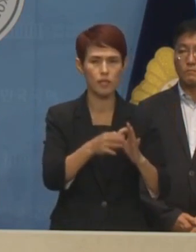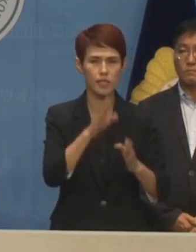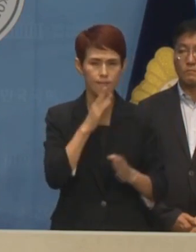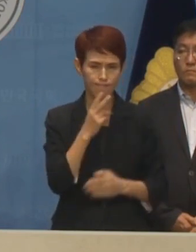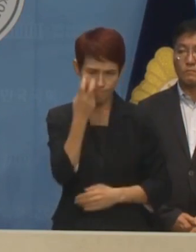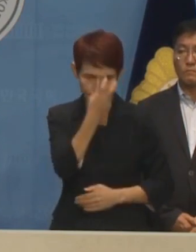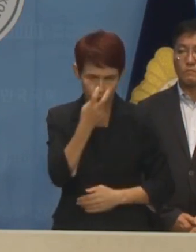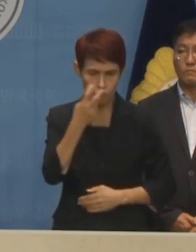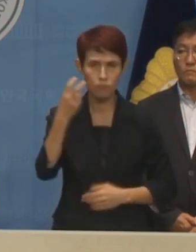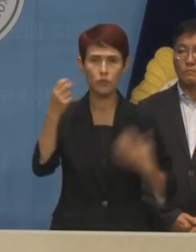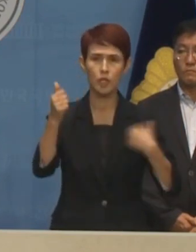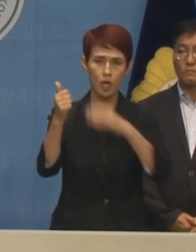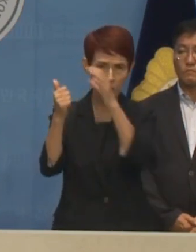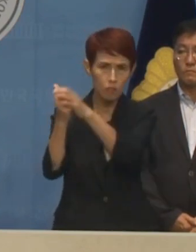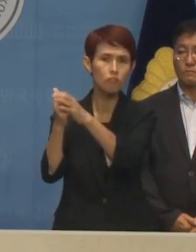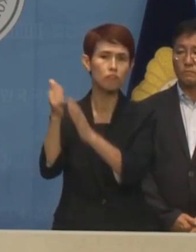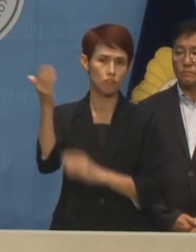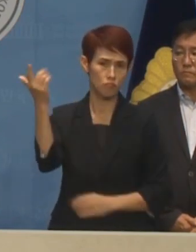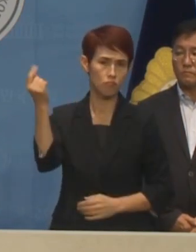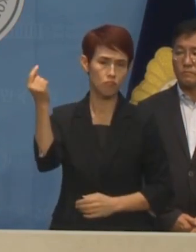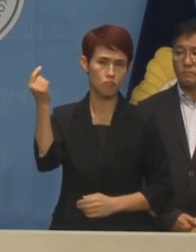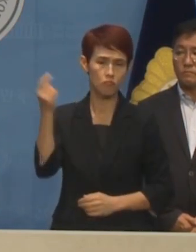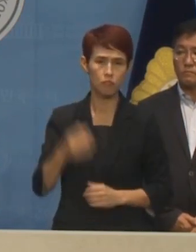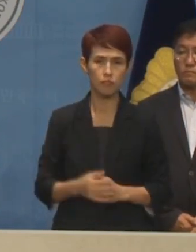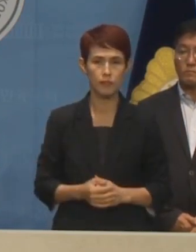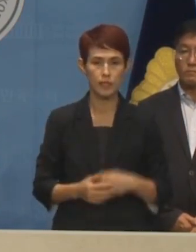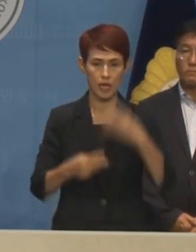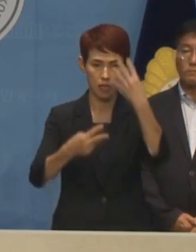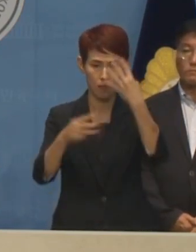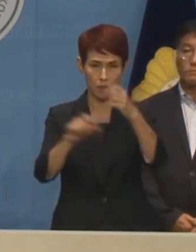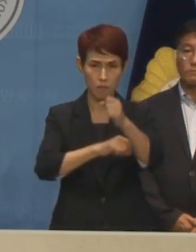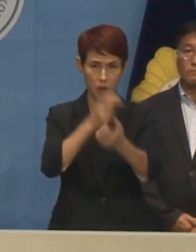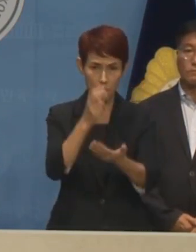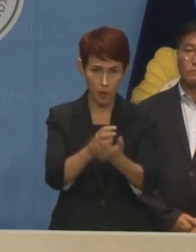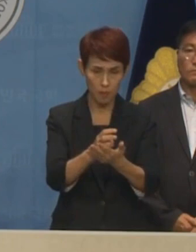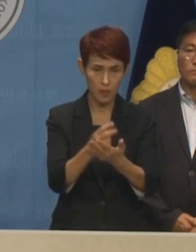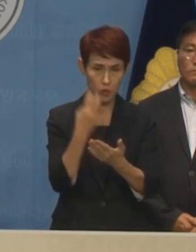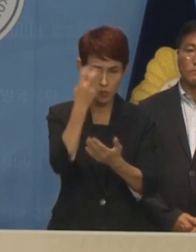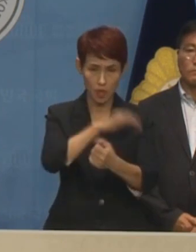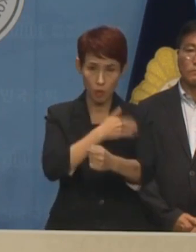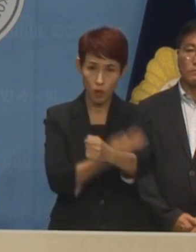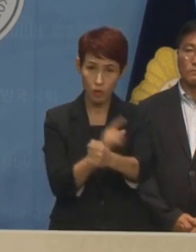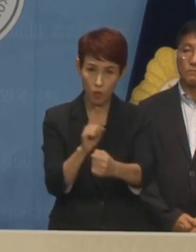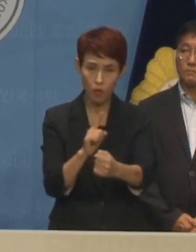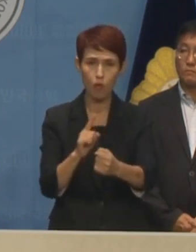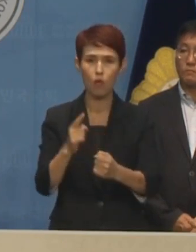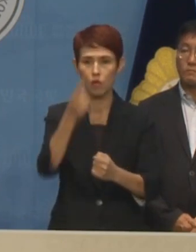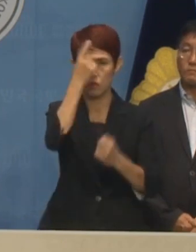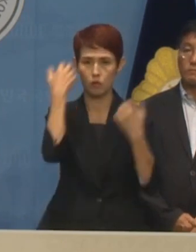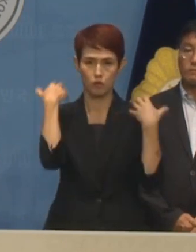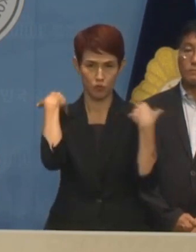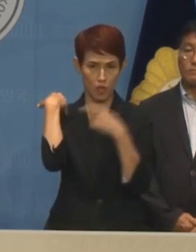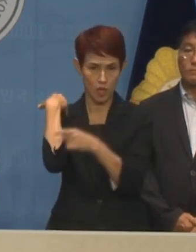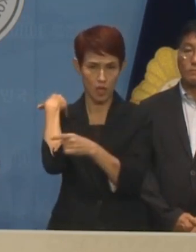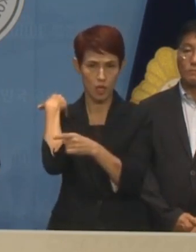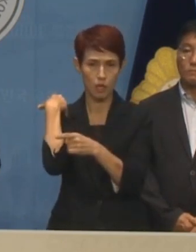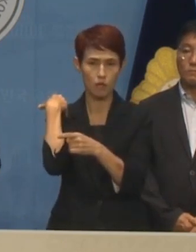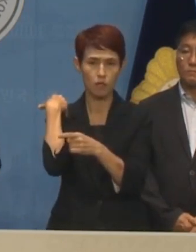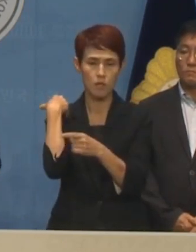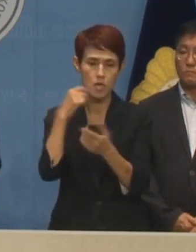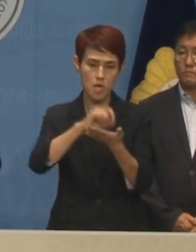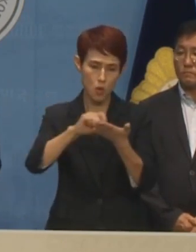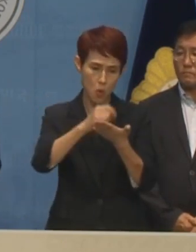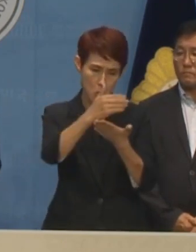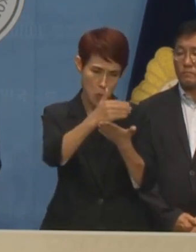할 책임이 있습니다. 지금 4.3 특별법이 조사 권한으로는 국가기관이 기록조차